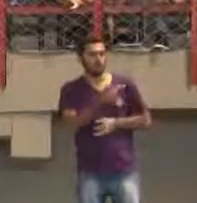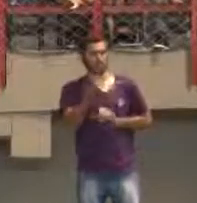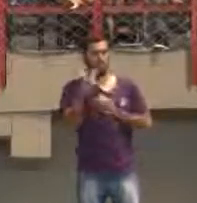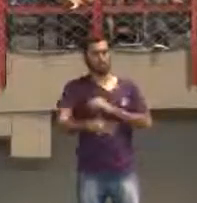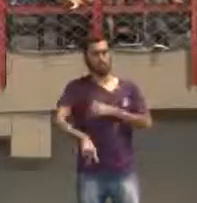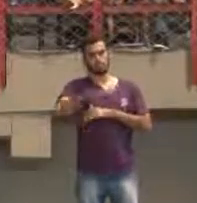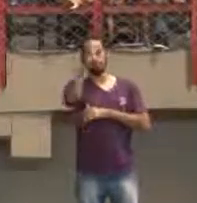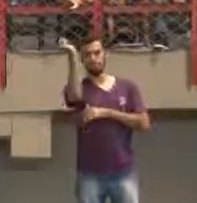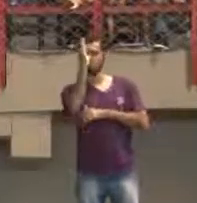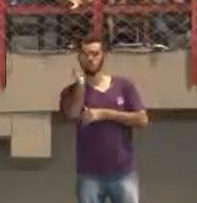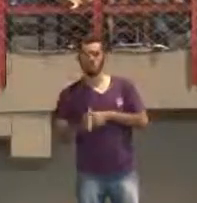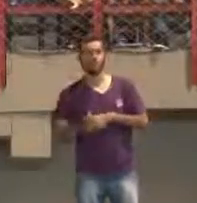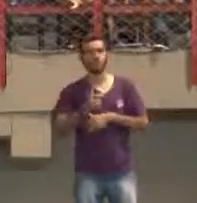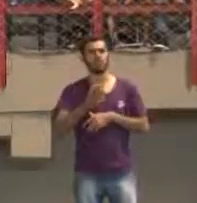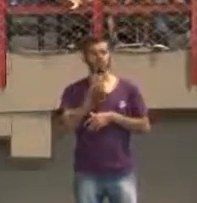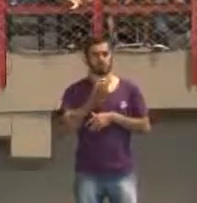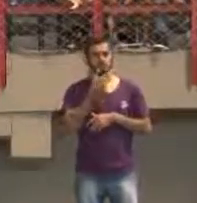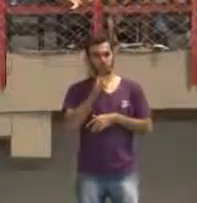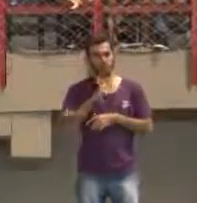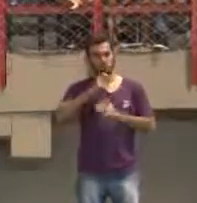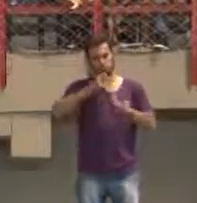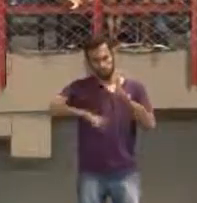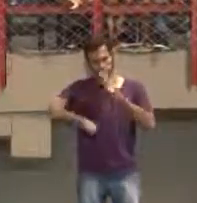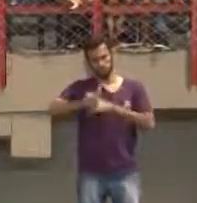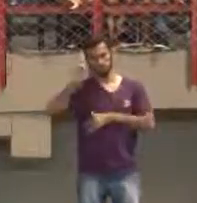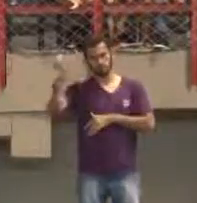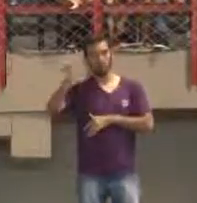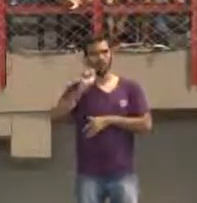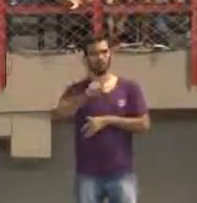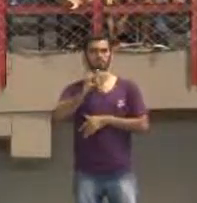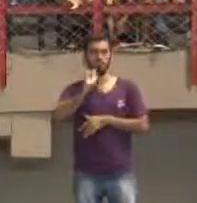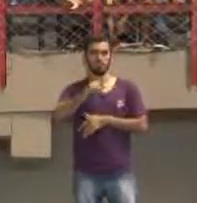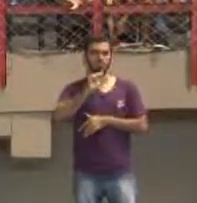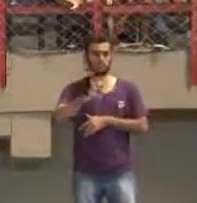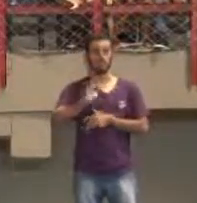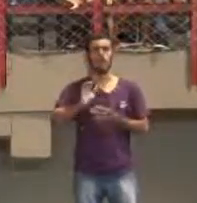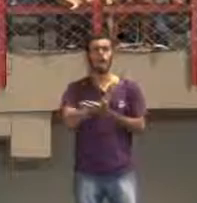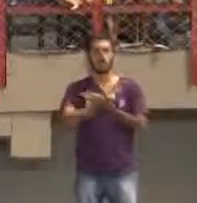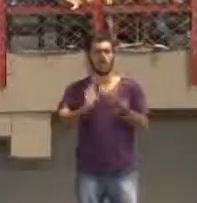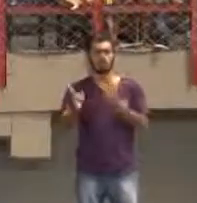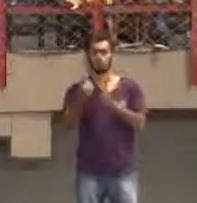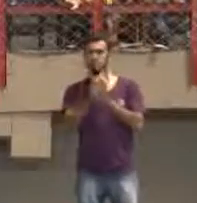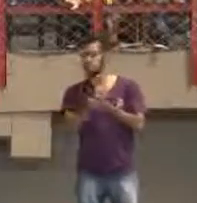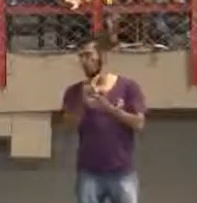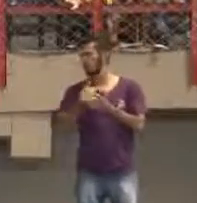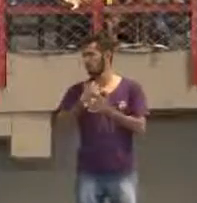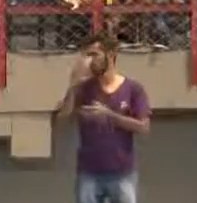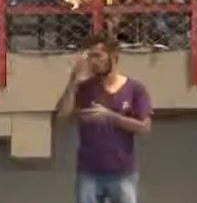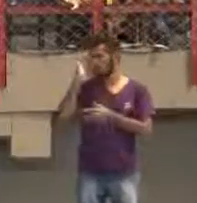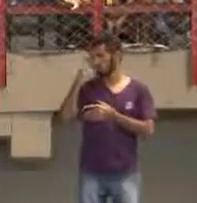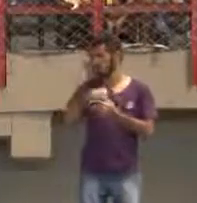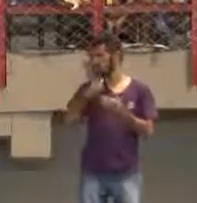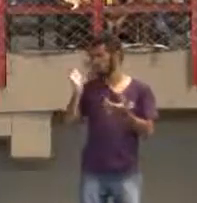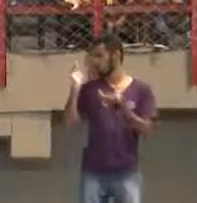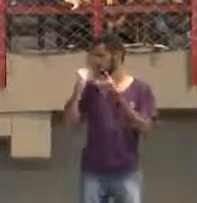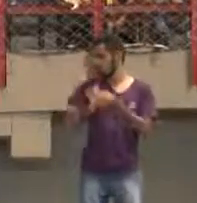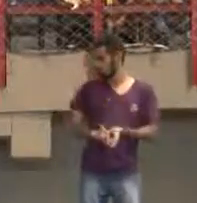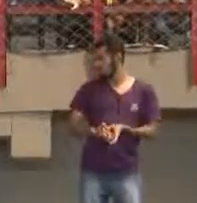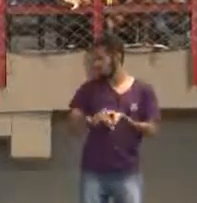escrito por Domingos olímpicos lá em Sobral mais uma pergunta Espero que esteja dentro do assunto